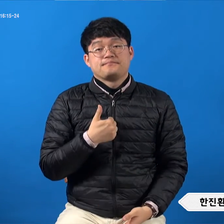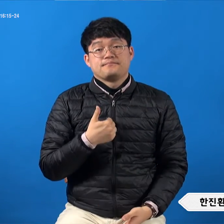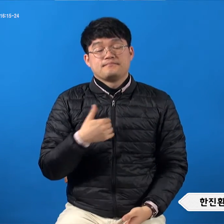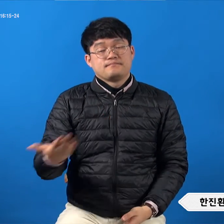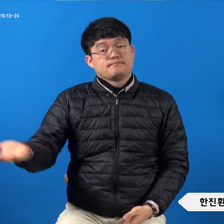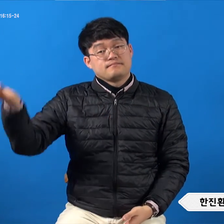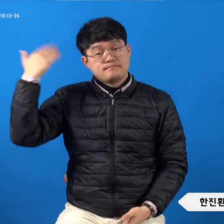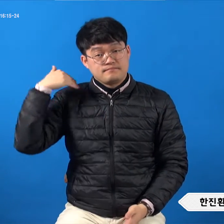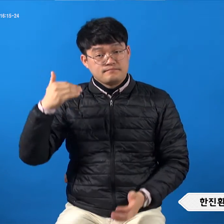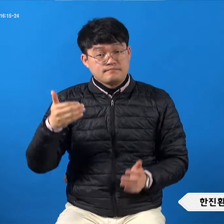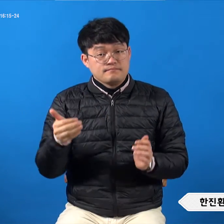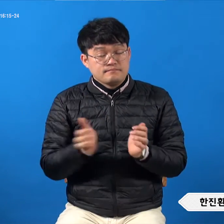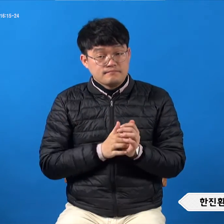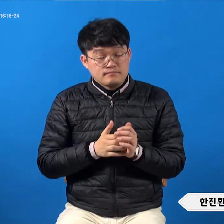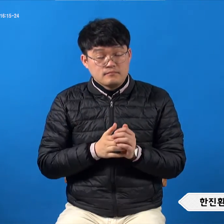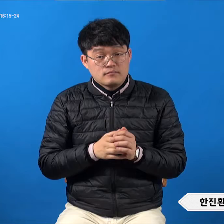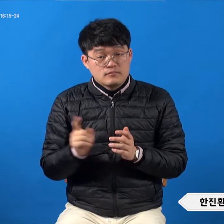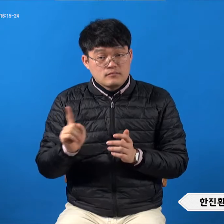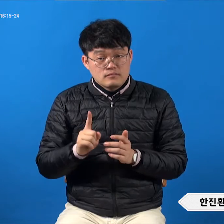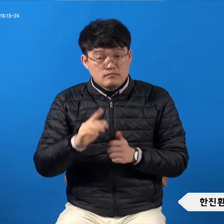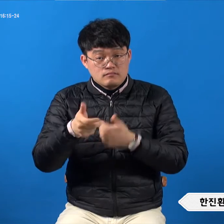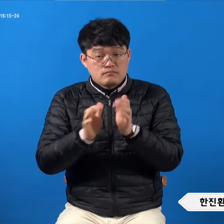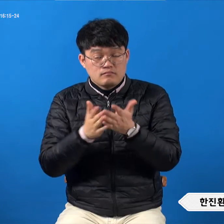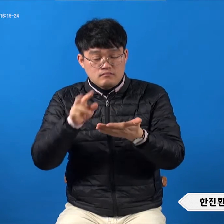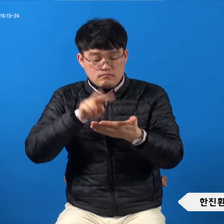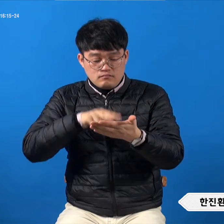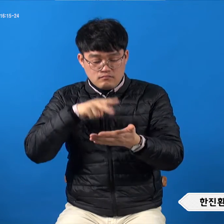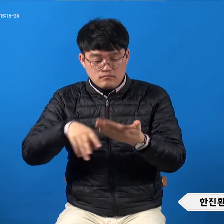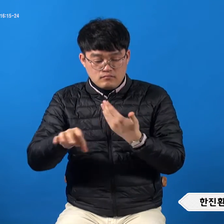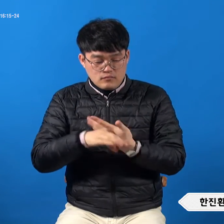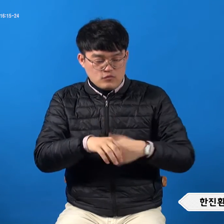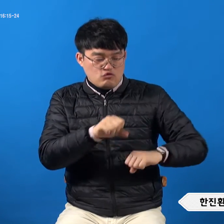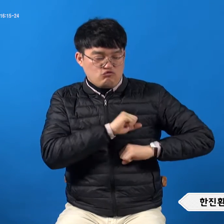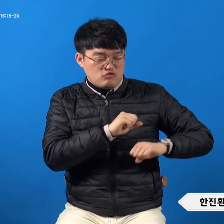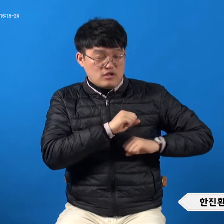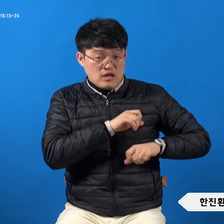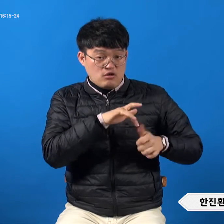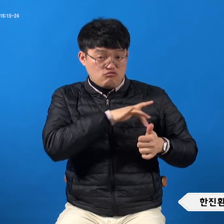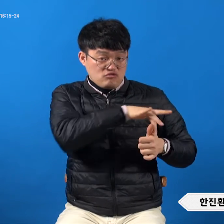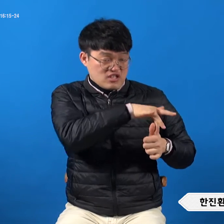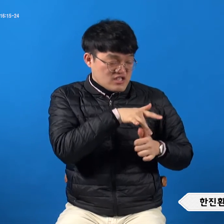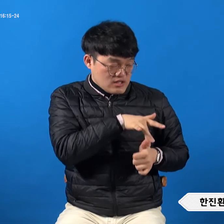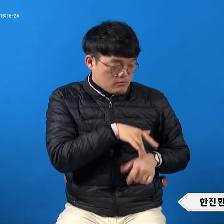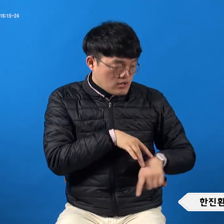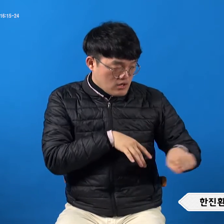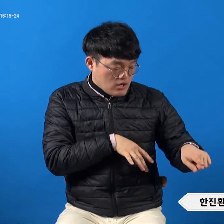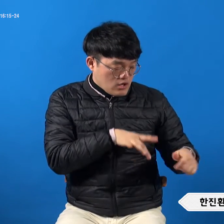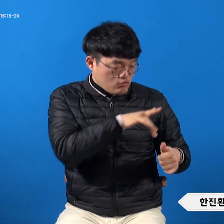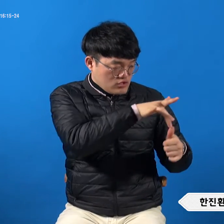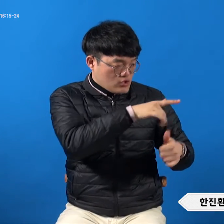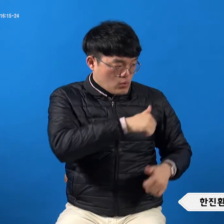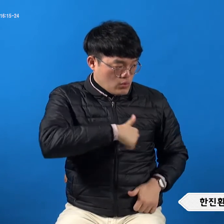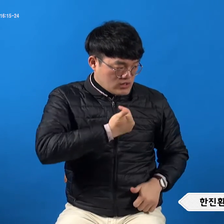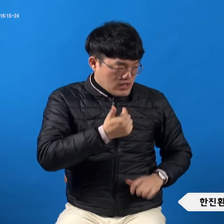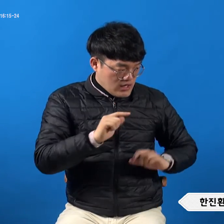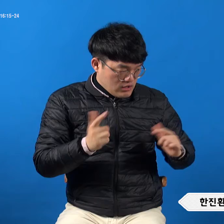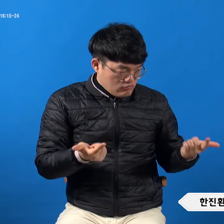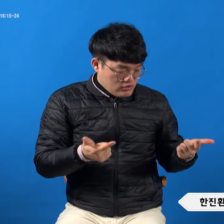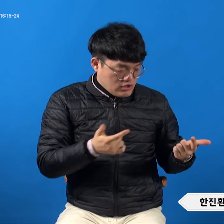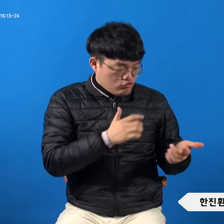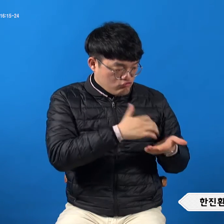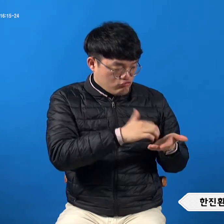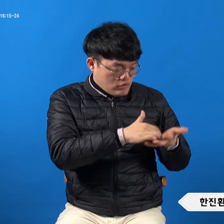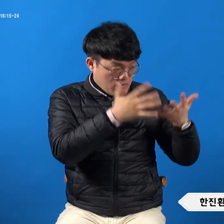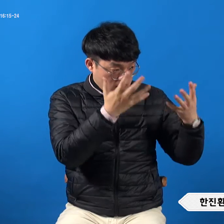저는 그전까지는 성경 읽다가 군대 귀신 이런 말이 나오면 귀신은 한 놈이 아니구나,